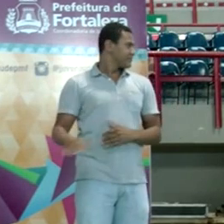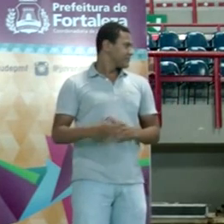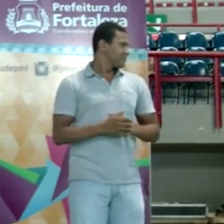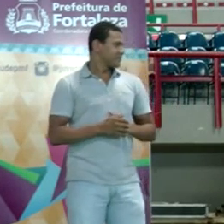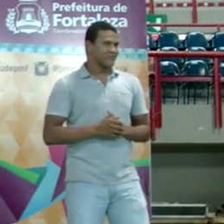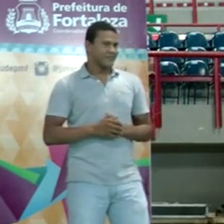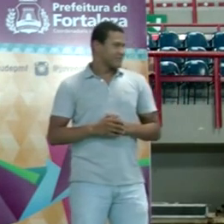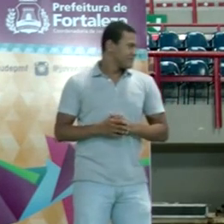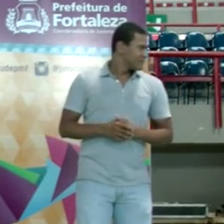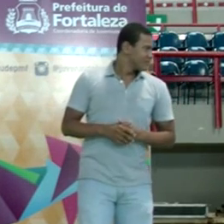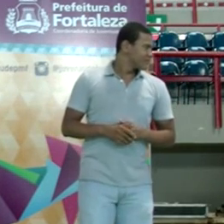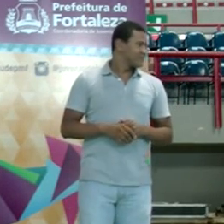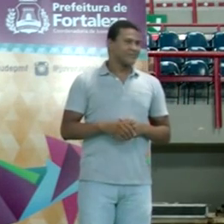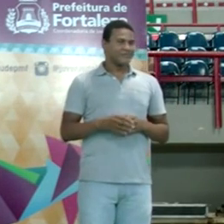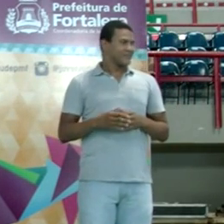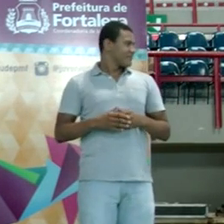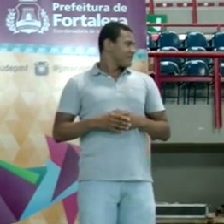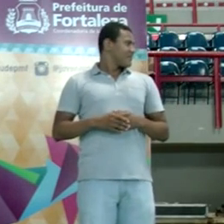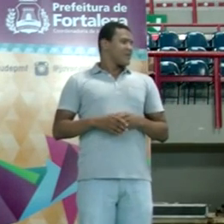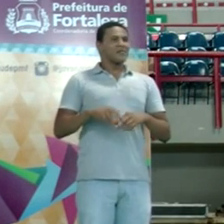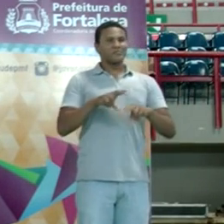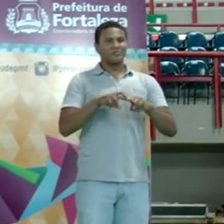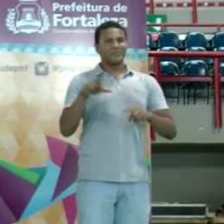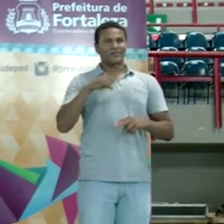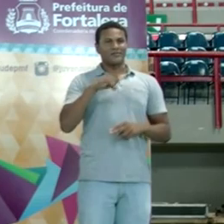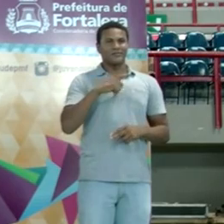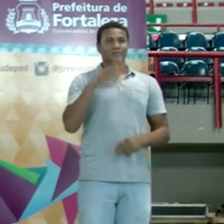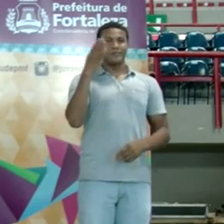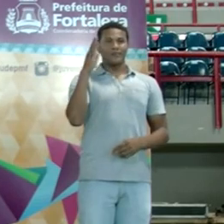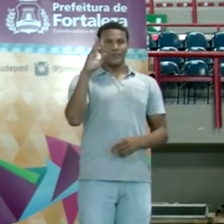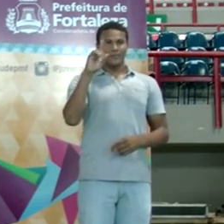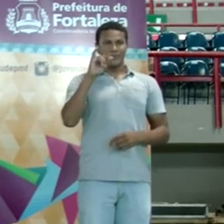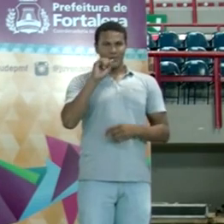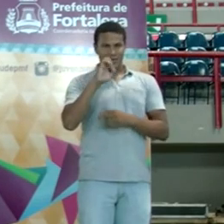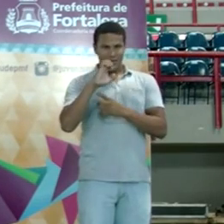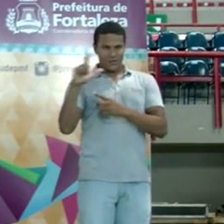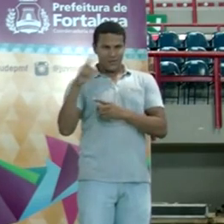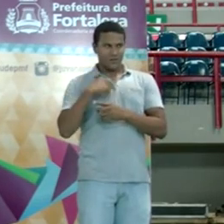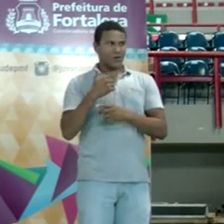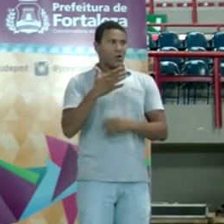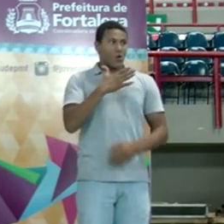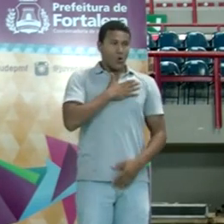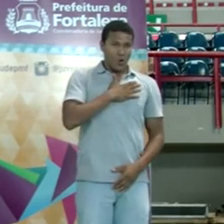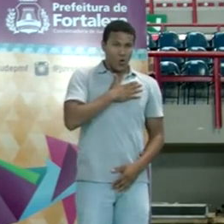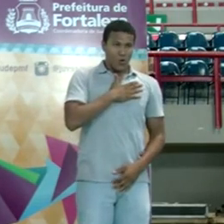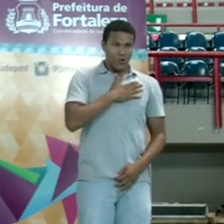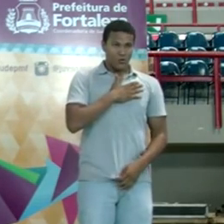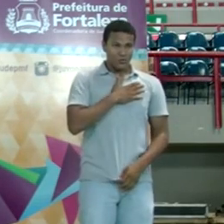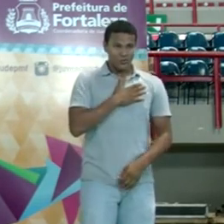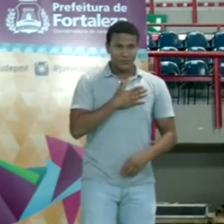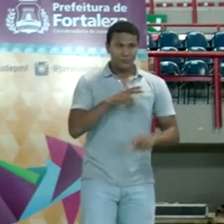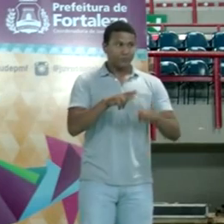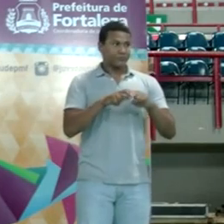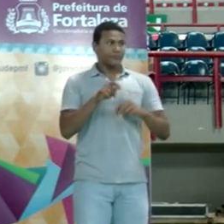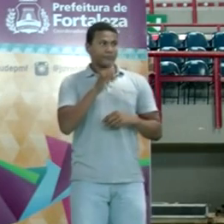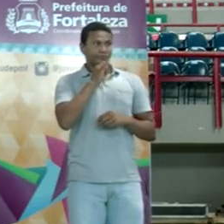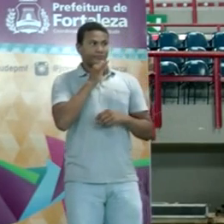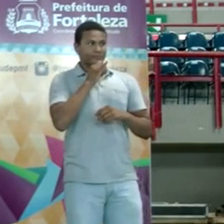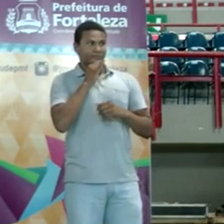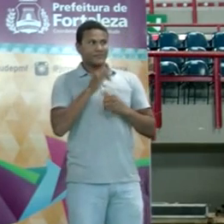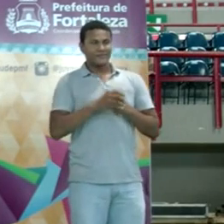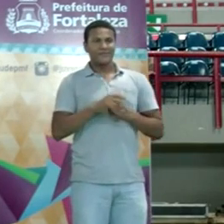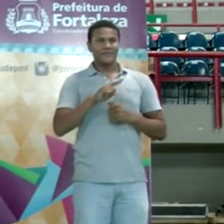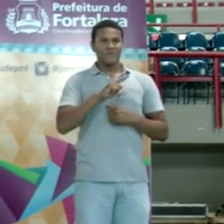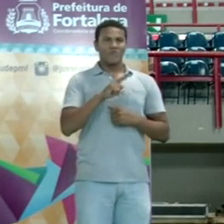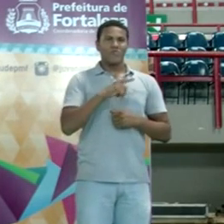poluem. O que as pessoas gostam de dizer por aí é que como você planta alguma coisa para produzir biodiesel